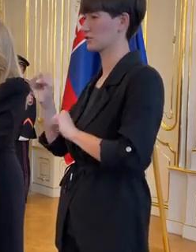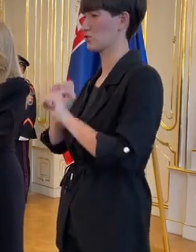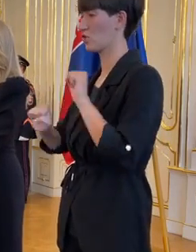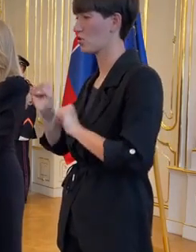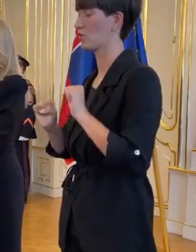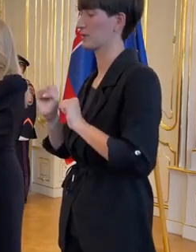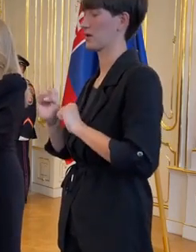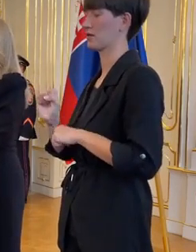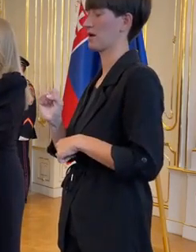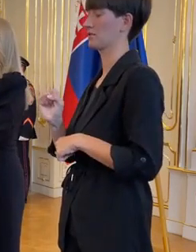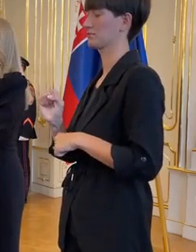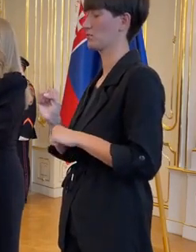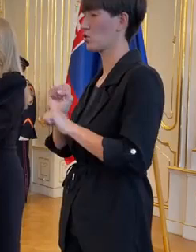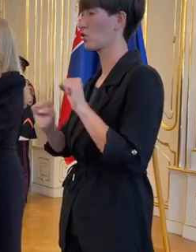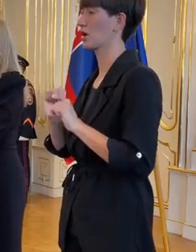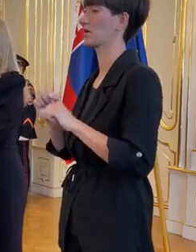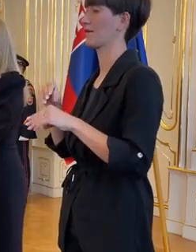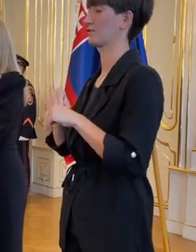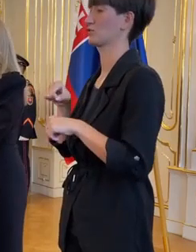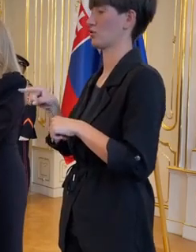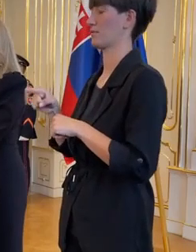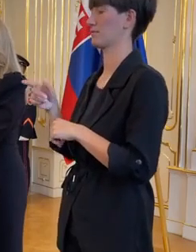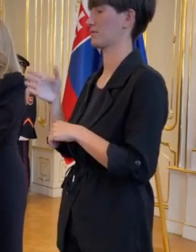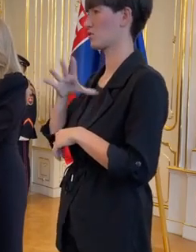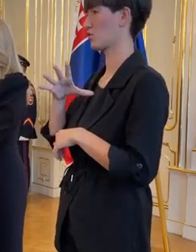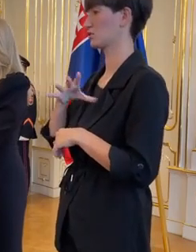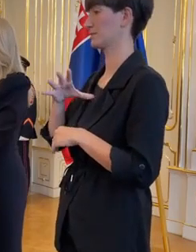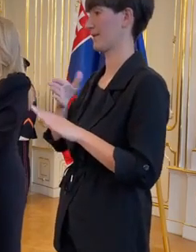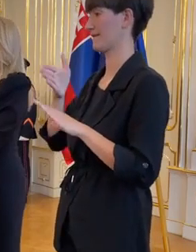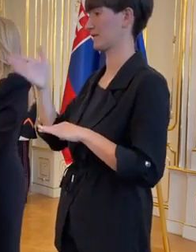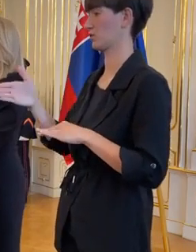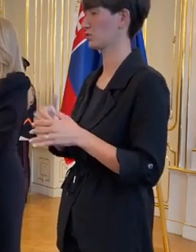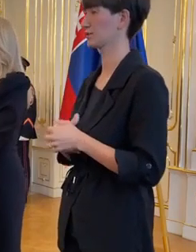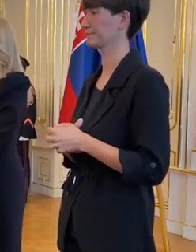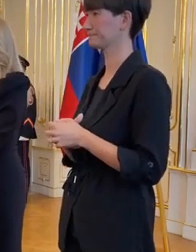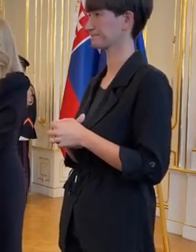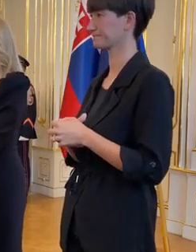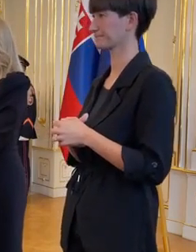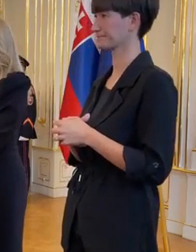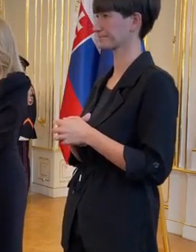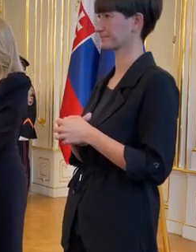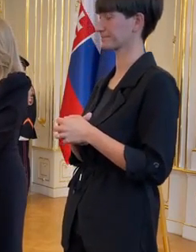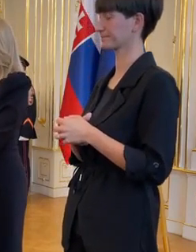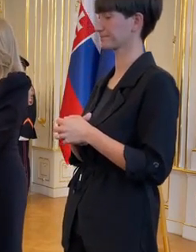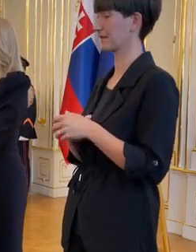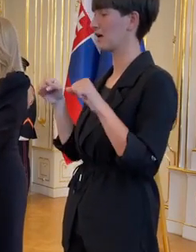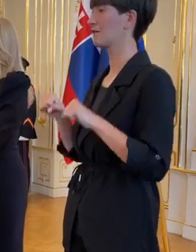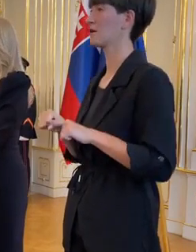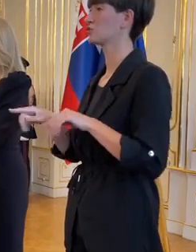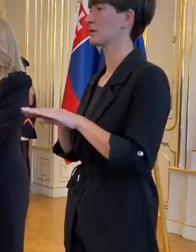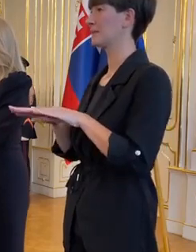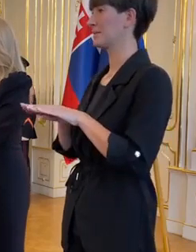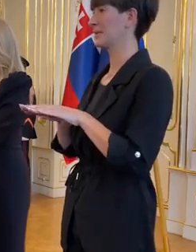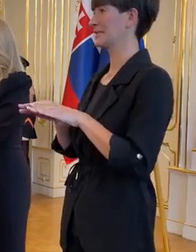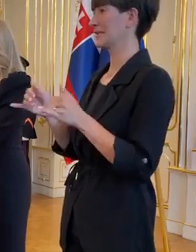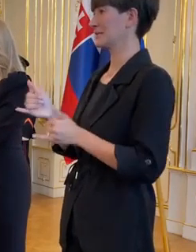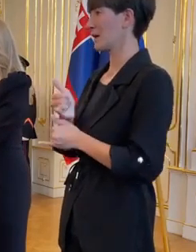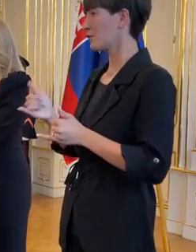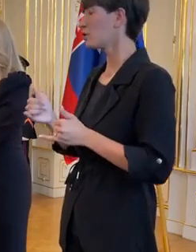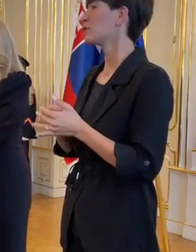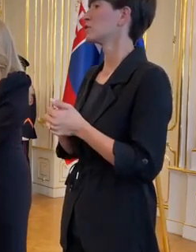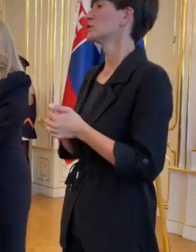našej spoločnosti voči hybridným hrozbám z východu. Vážený pán minister spravodlivosti, ako advokát ste